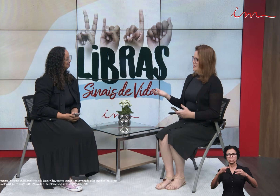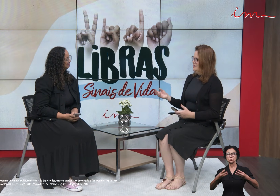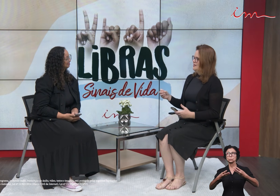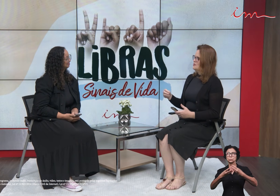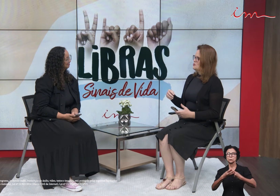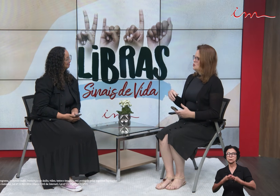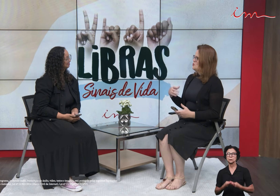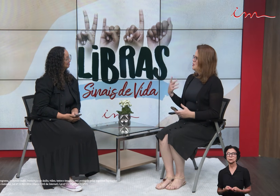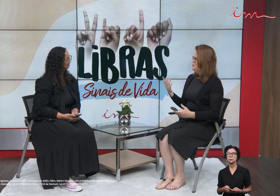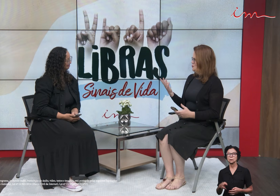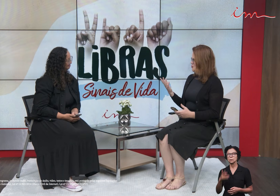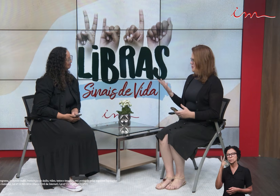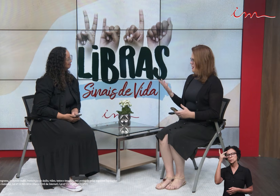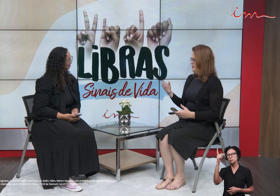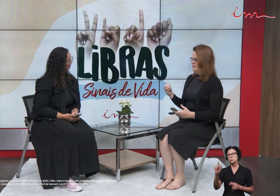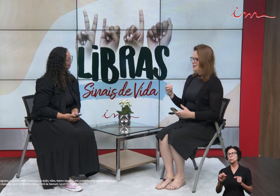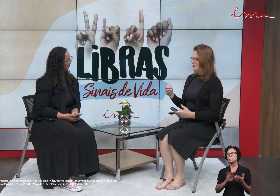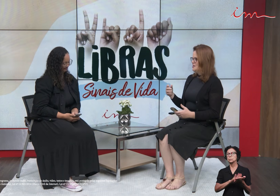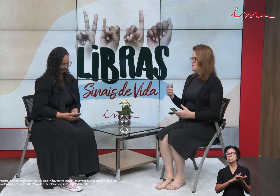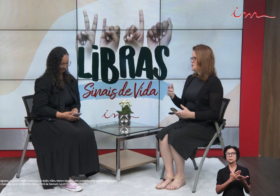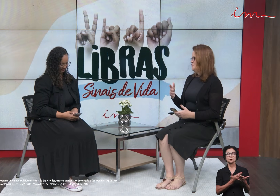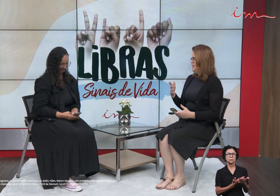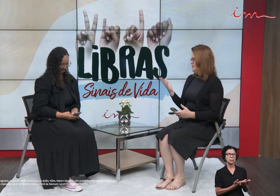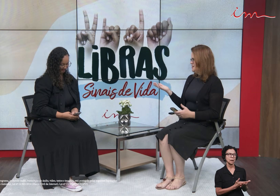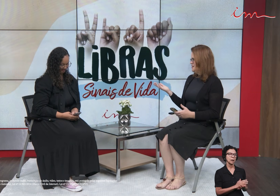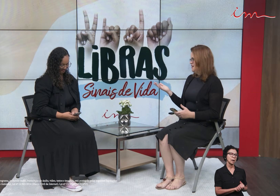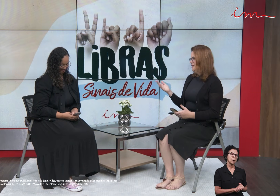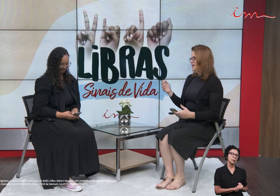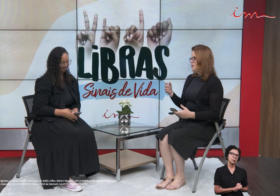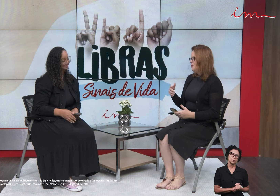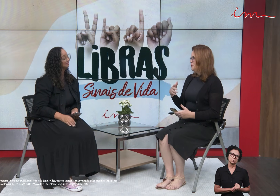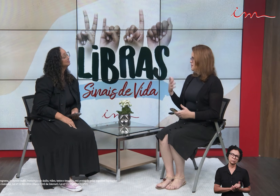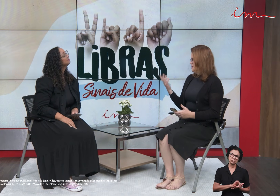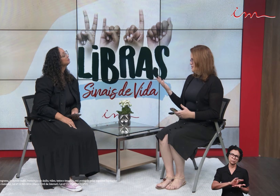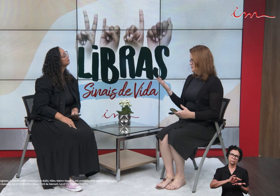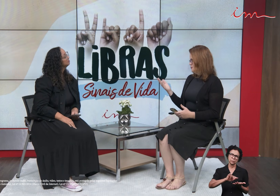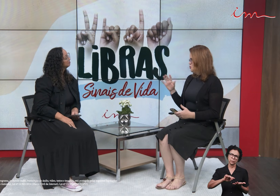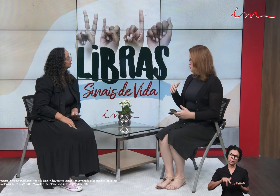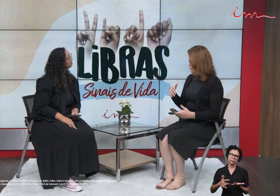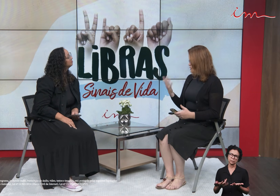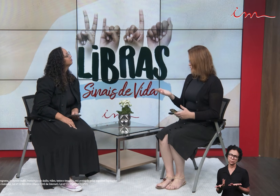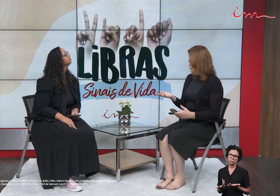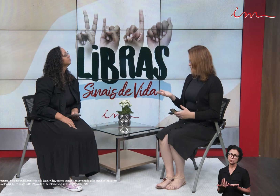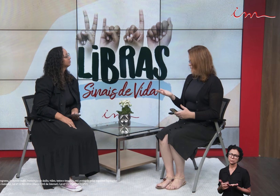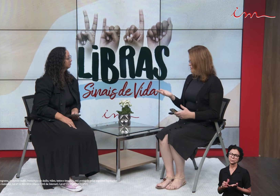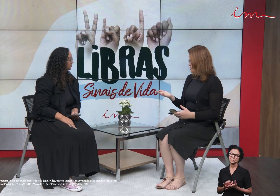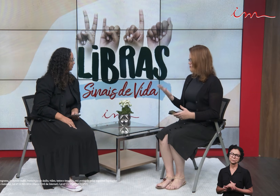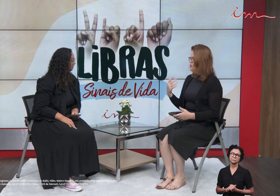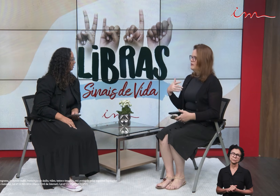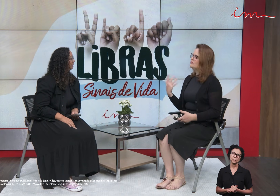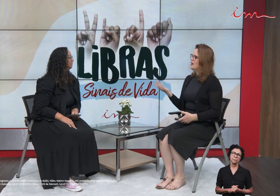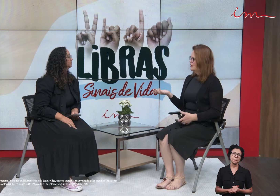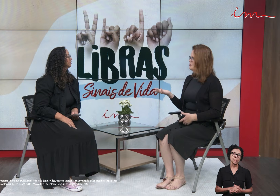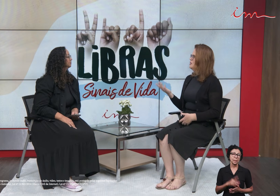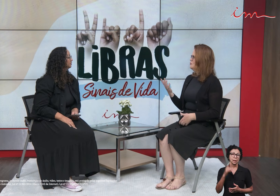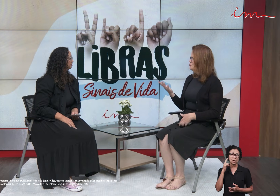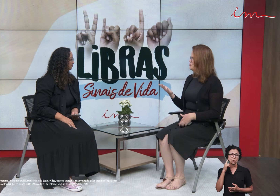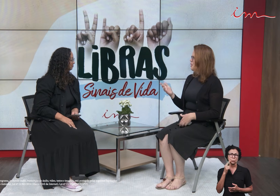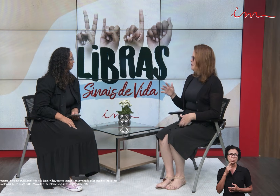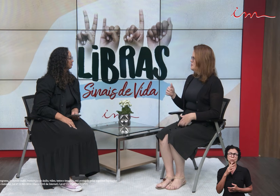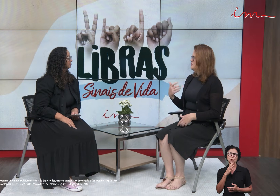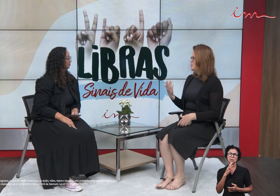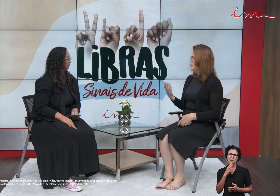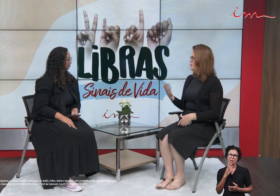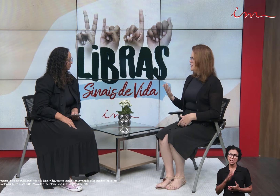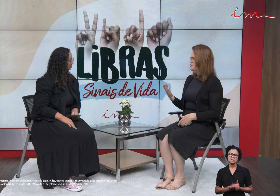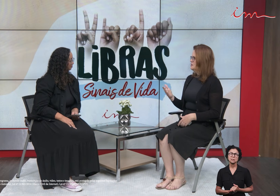você faria sobre o leão de Judá?". E aí nós temos várias, hipóteses. Surdos que já conhecem, Sim, faria o leão de